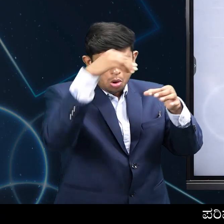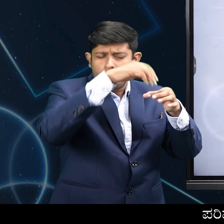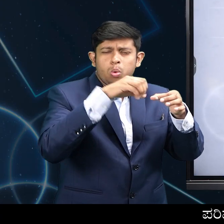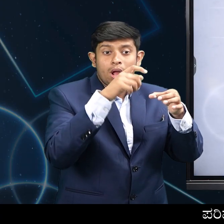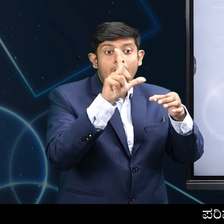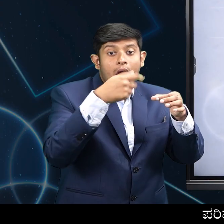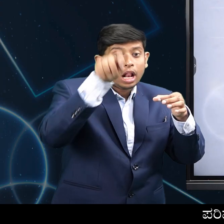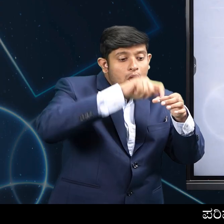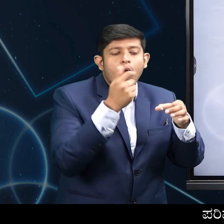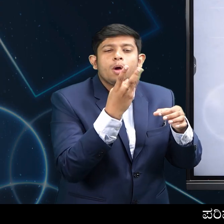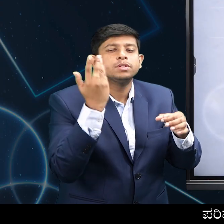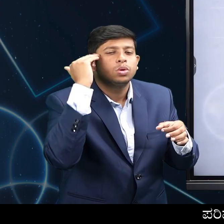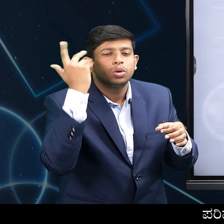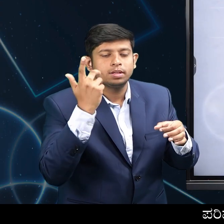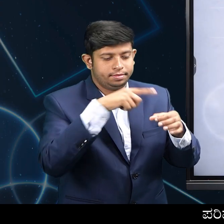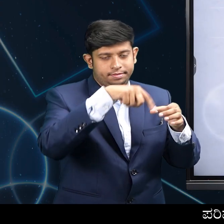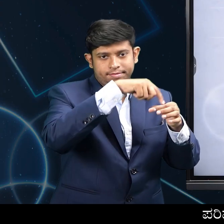ಪರಿಮಾಣವನ್ನ ಹೊರತುಪಡಿಸಿ ಏನೂ ಅಲ್ಲ.